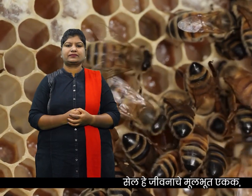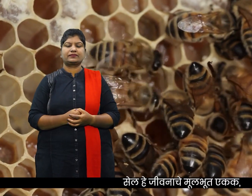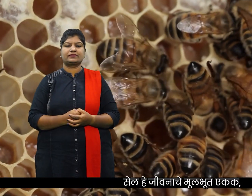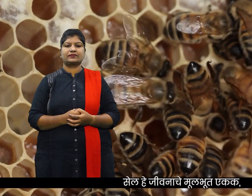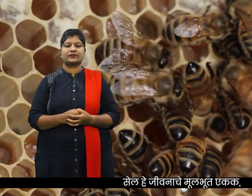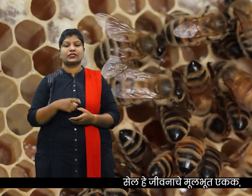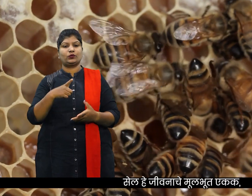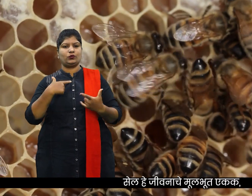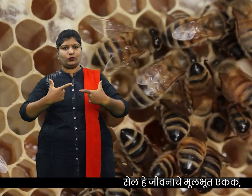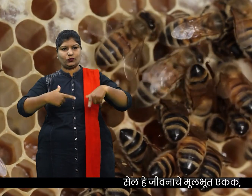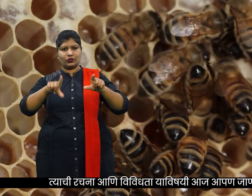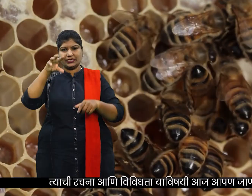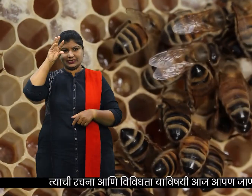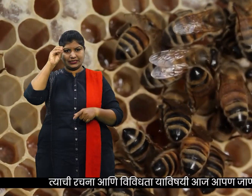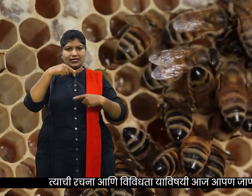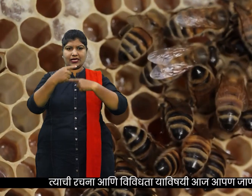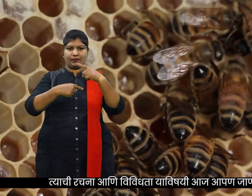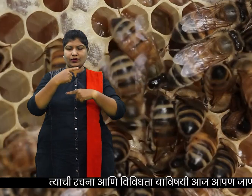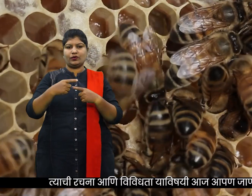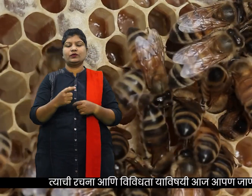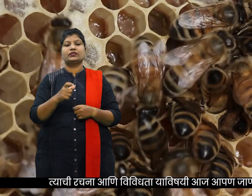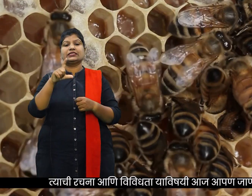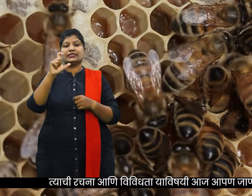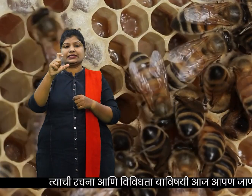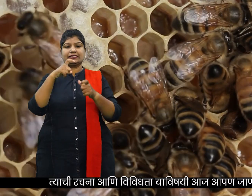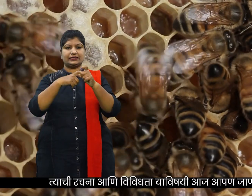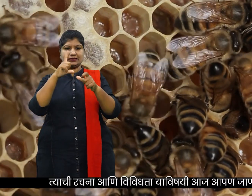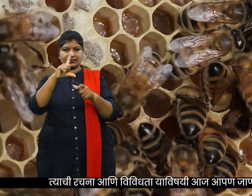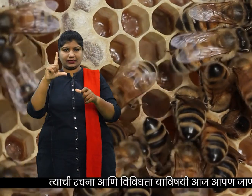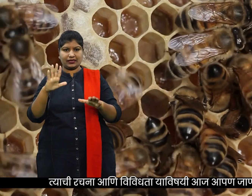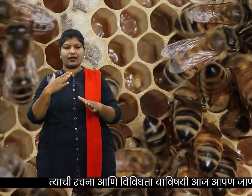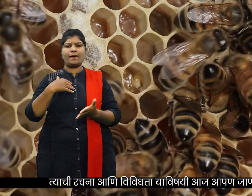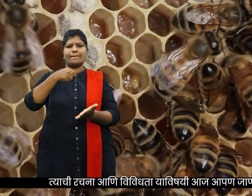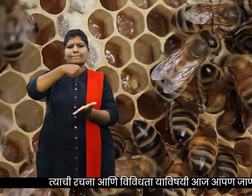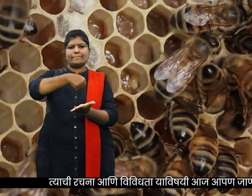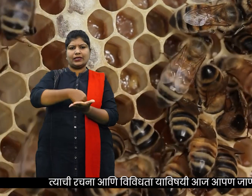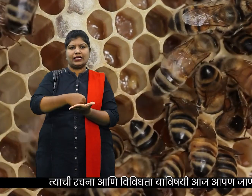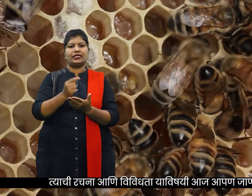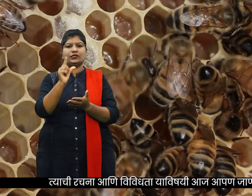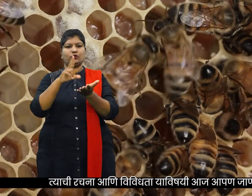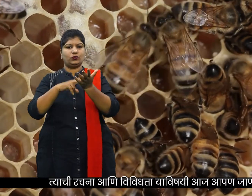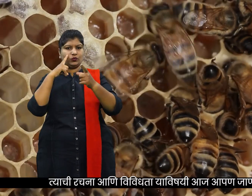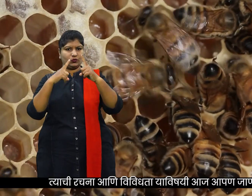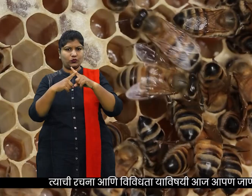सेल हे जीवनाचे मूलभूत एकक, त्याची रचना आणि विविधता याविषयी आज आपण जाणून घेणार आहोत.